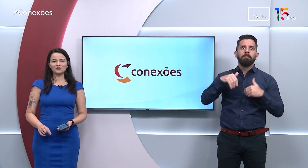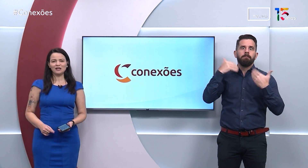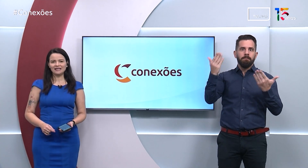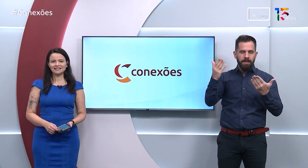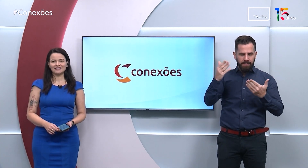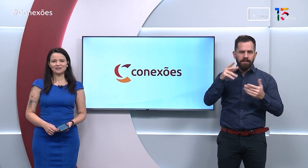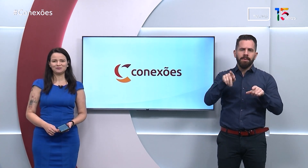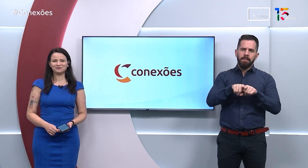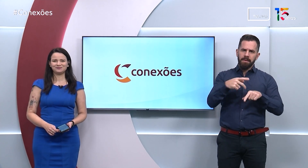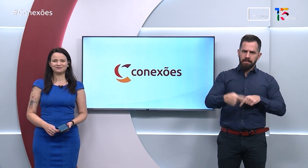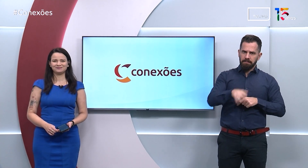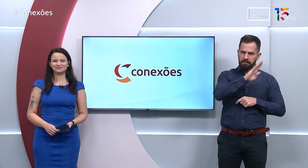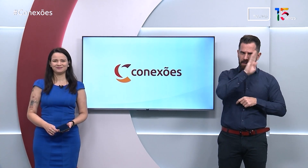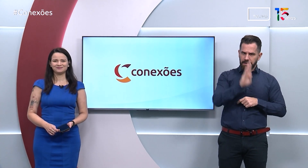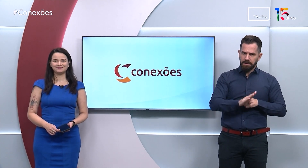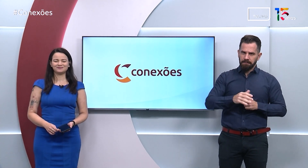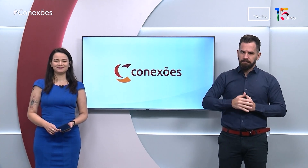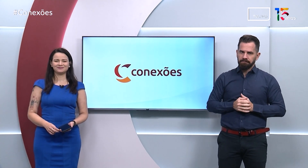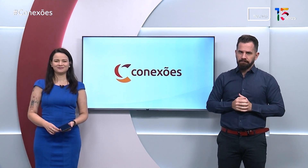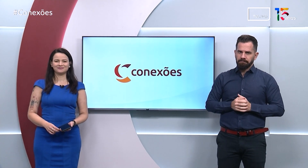e nacionais.